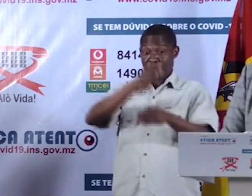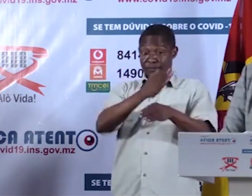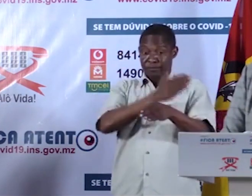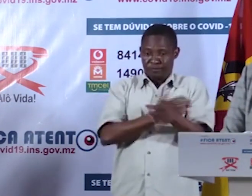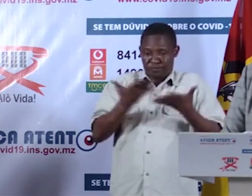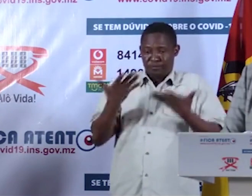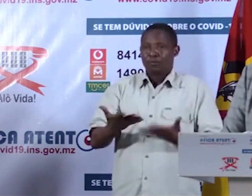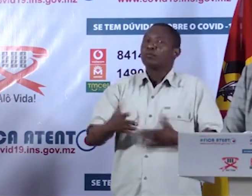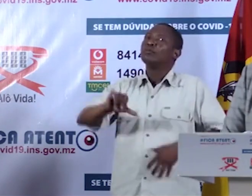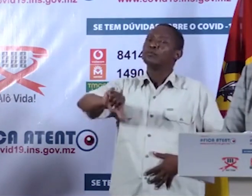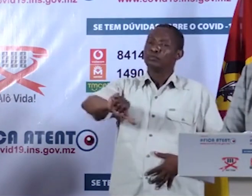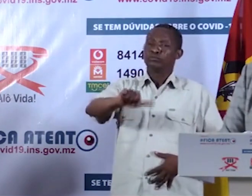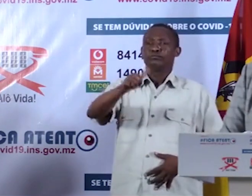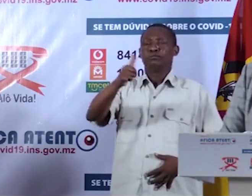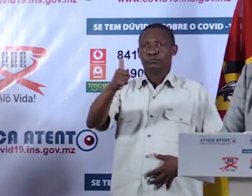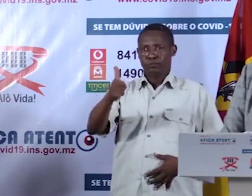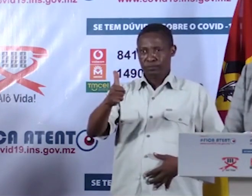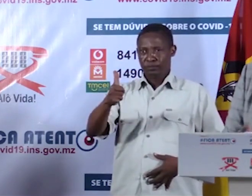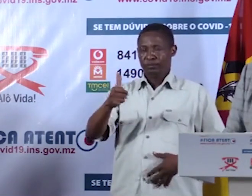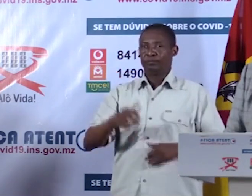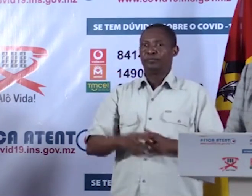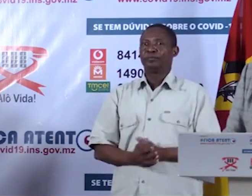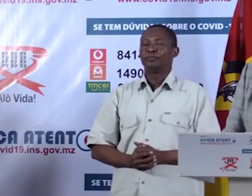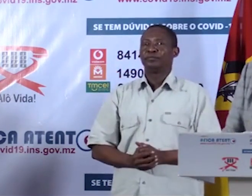infecção de Covid-19.